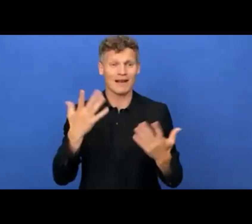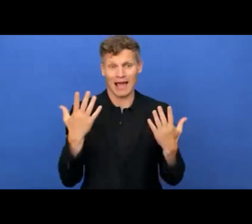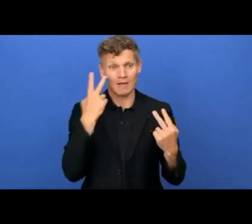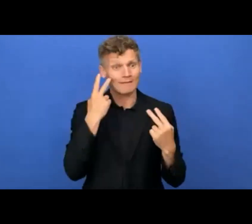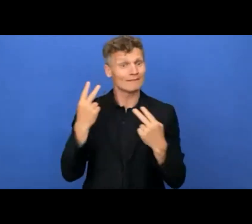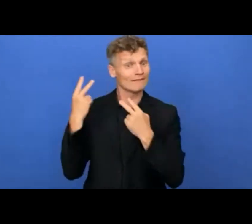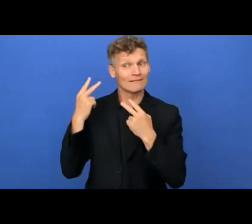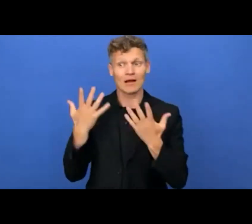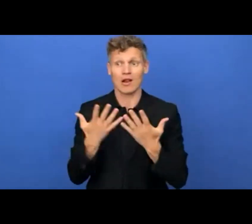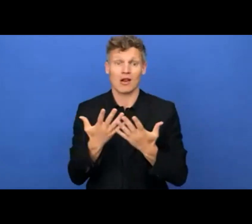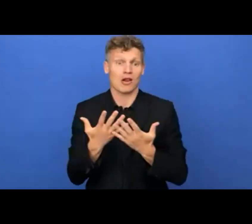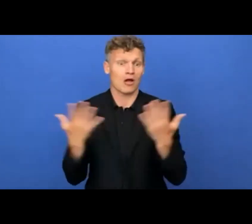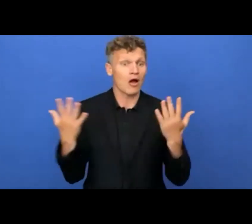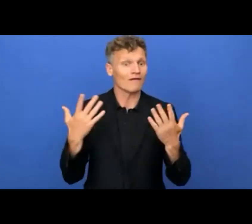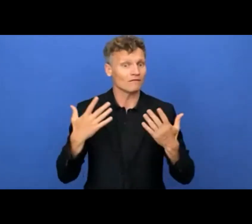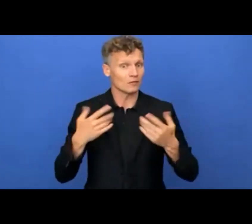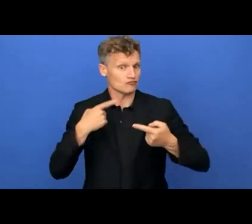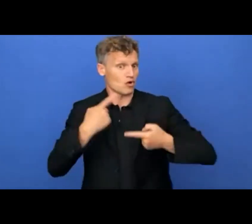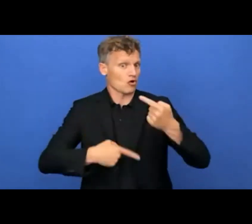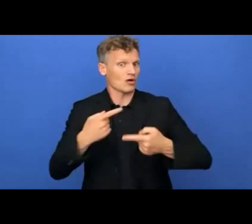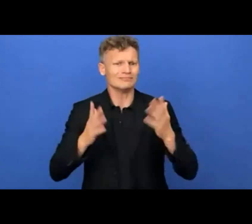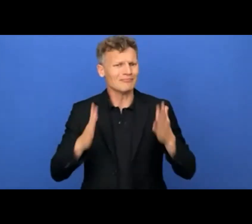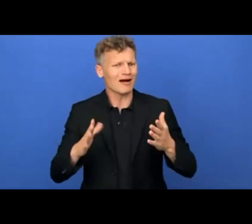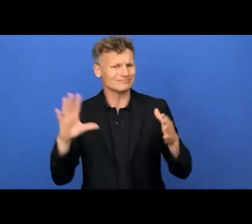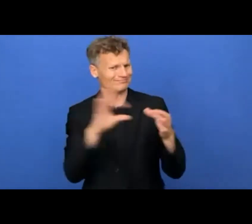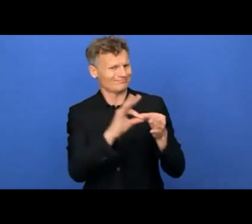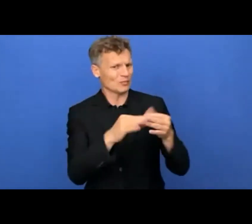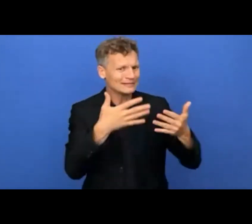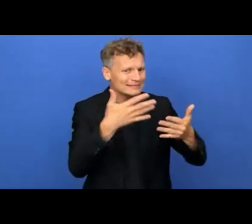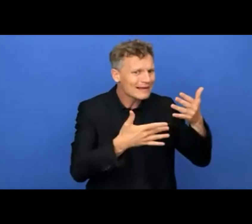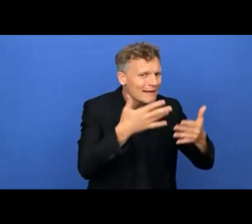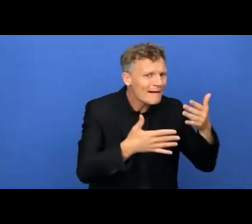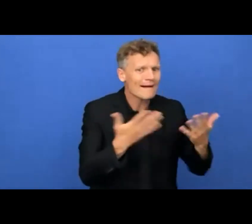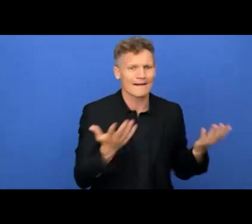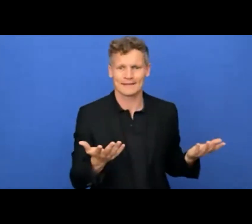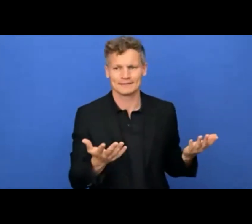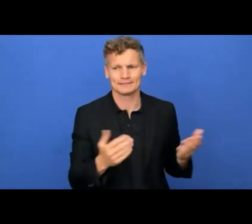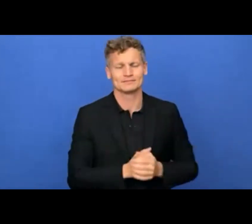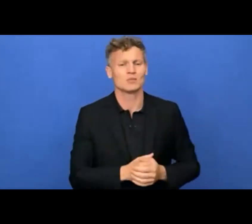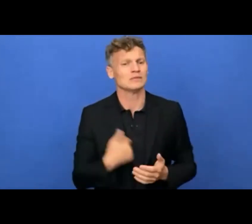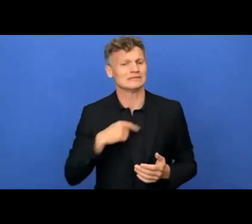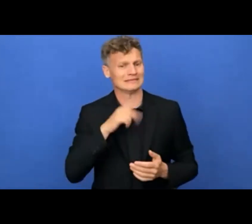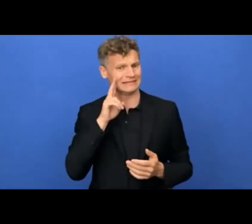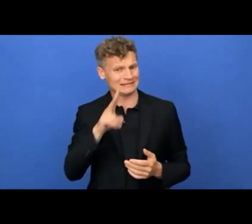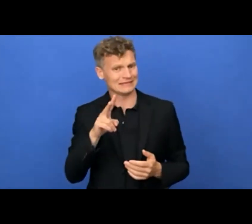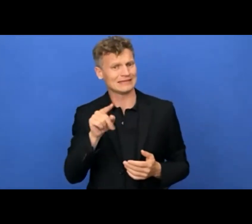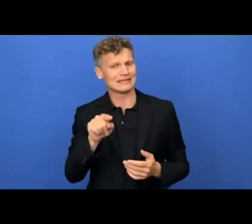avons citées. On voit que les progrès à accomplir sont encore nombreux. Il faut évidemment